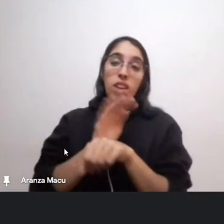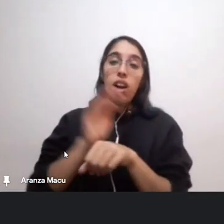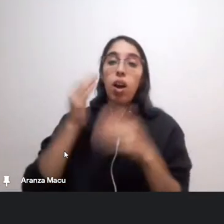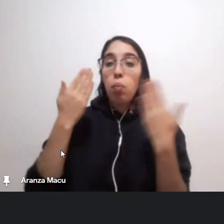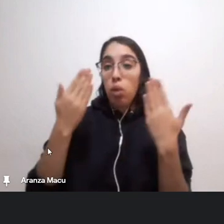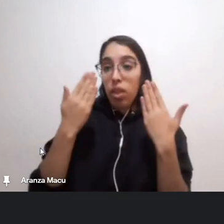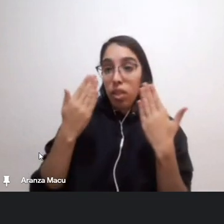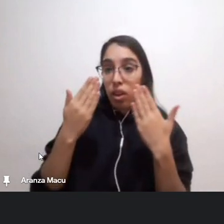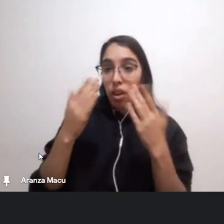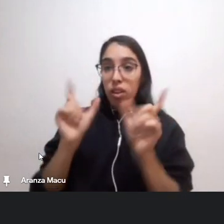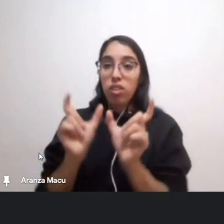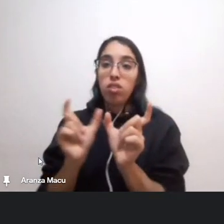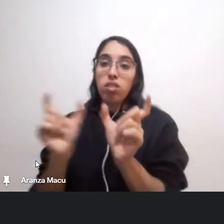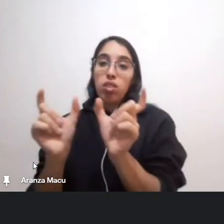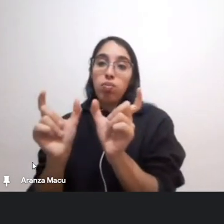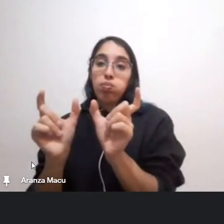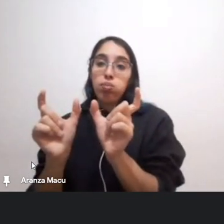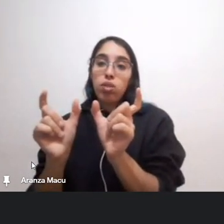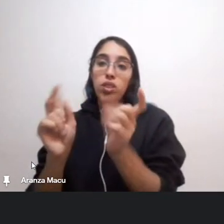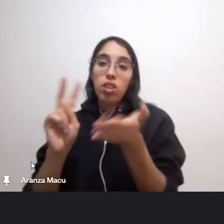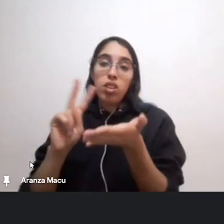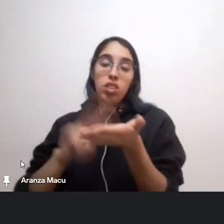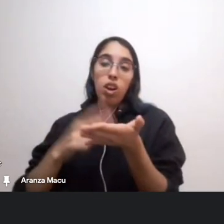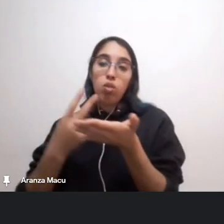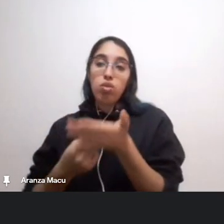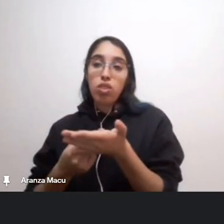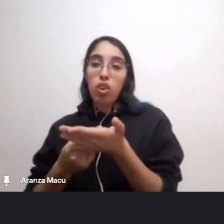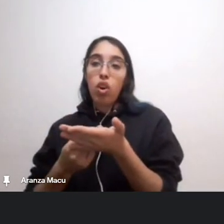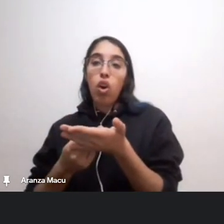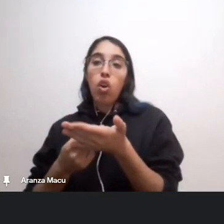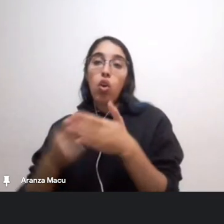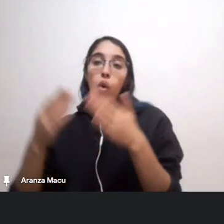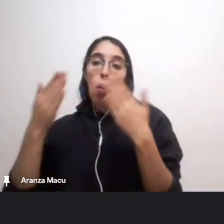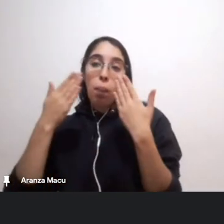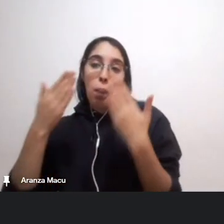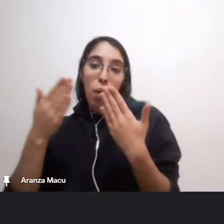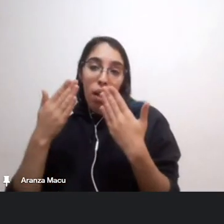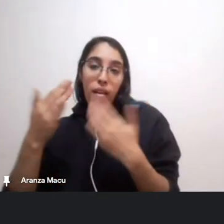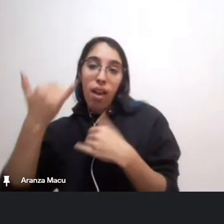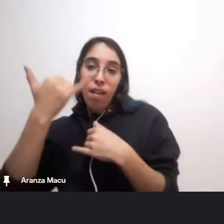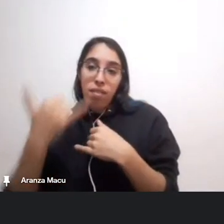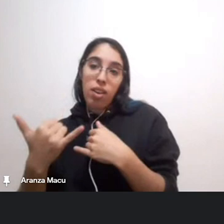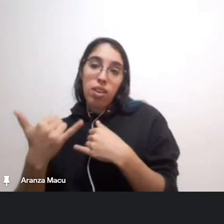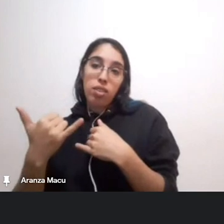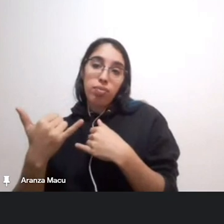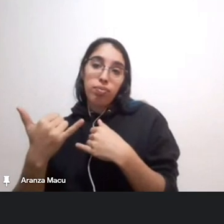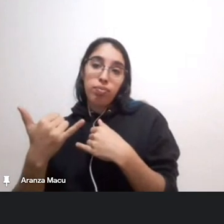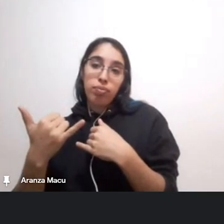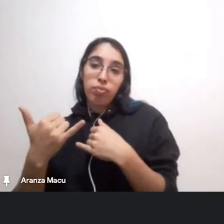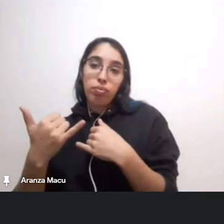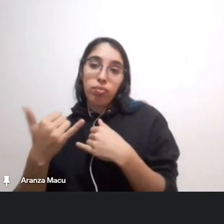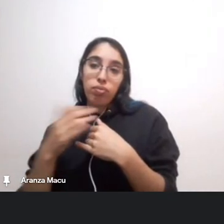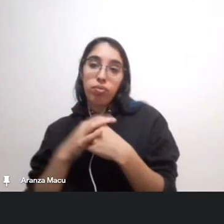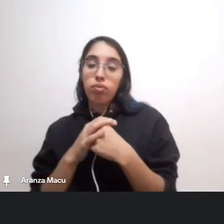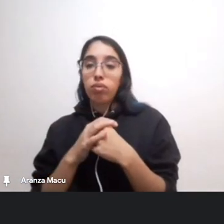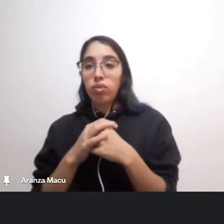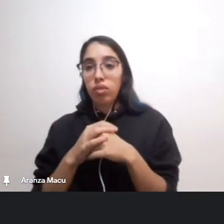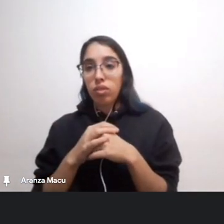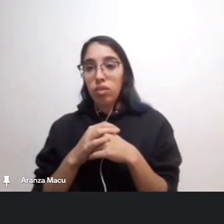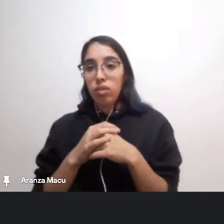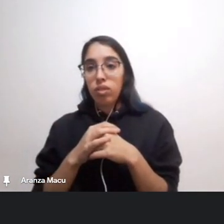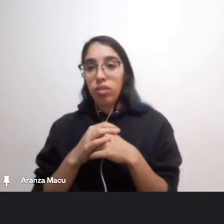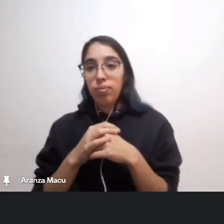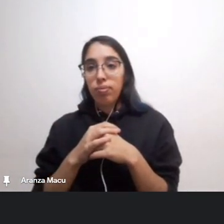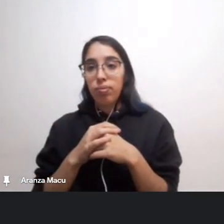haber o puede existir. Porque en vez de leer ser o estar, leo haber, por estar el there